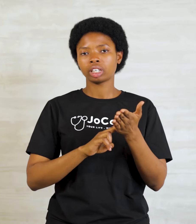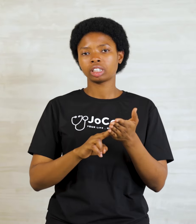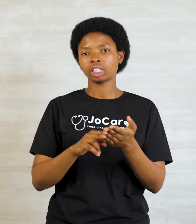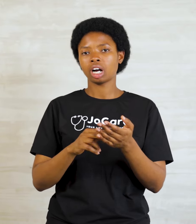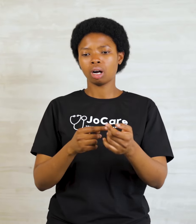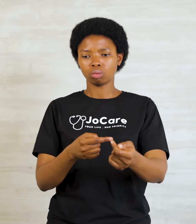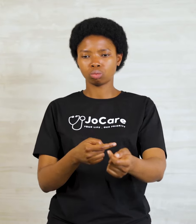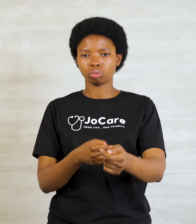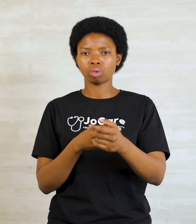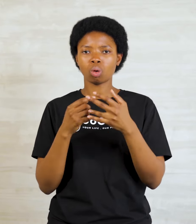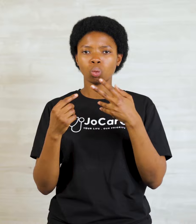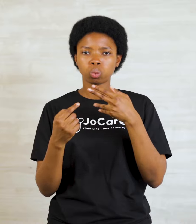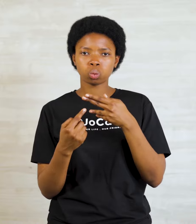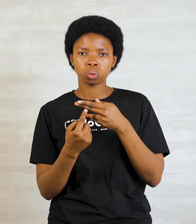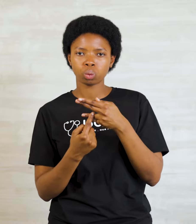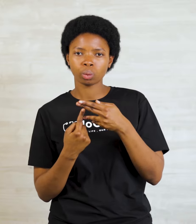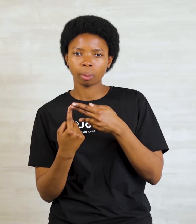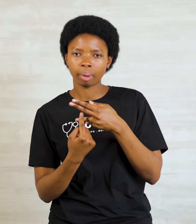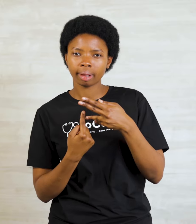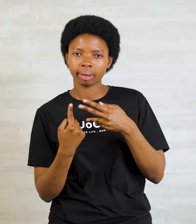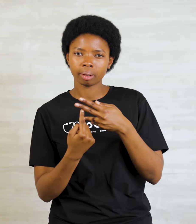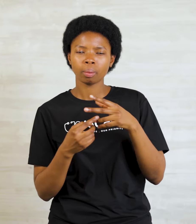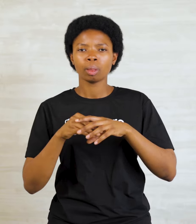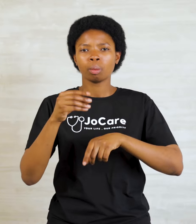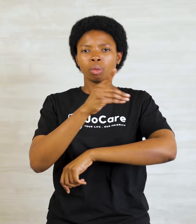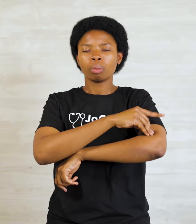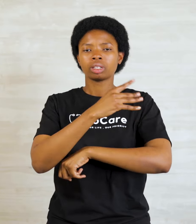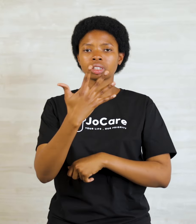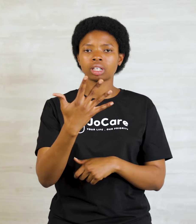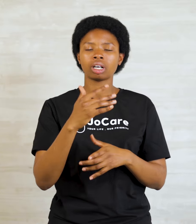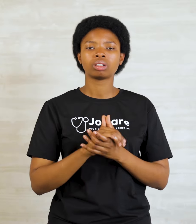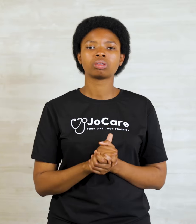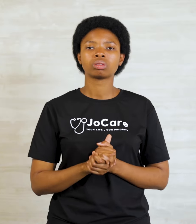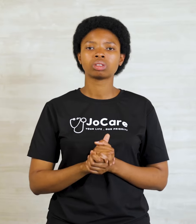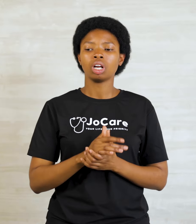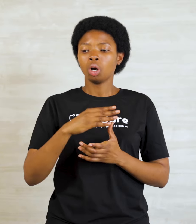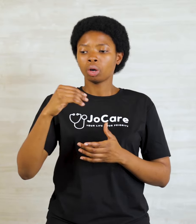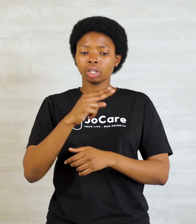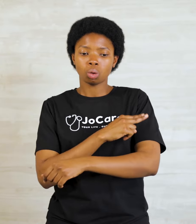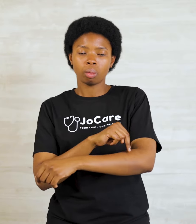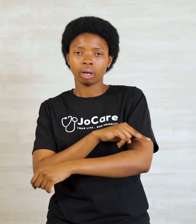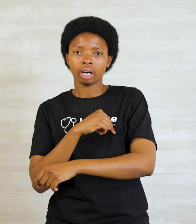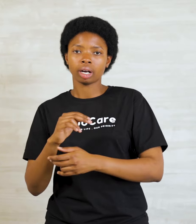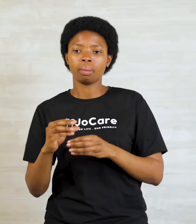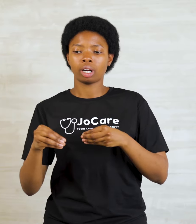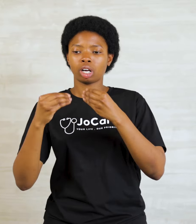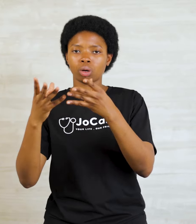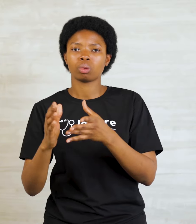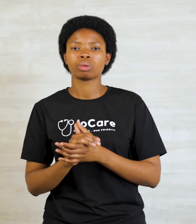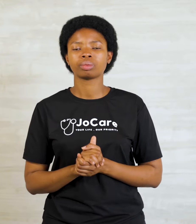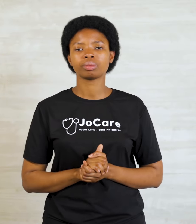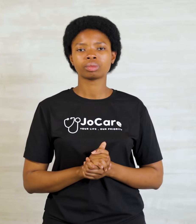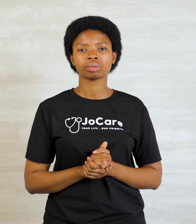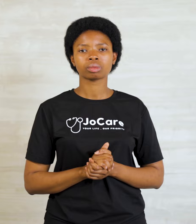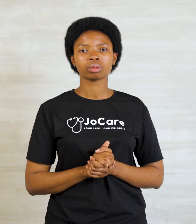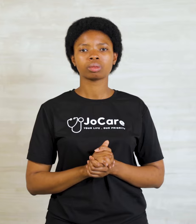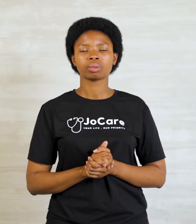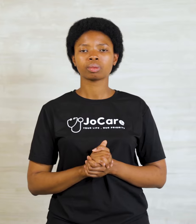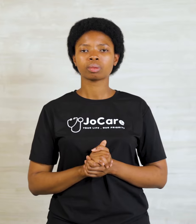mituweli irabyishyura. Ufite mituweli yawe ujya kwa muganga ukavuga uti nkeneye serivisi nkeneye, akabigukorera. Aho rero biratuma njya